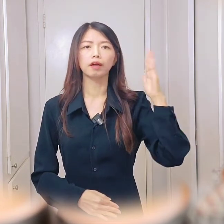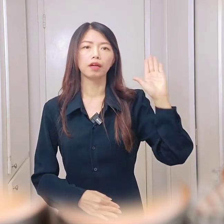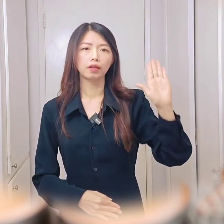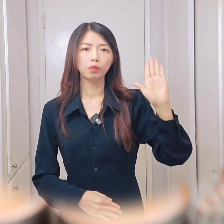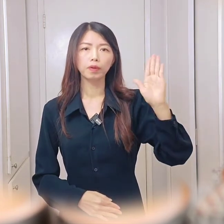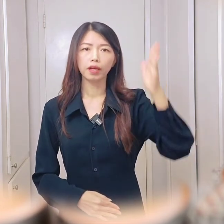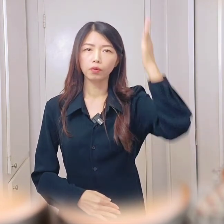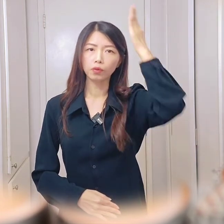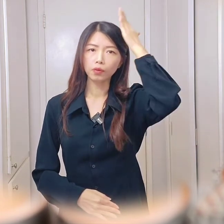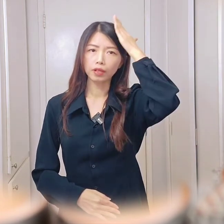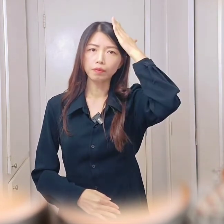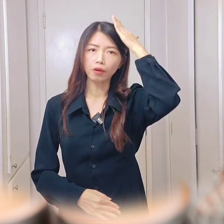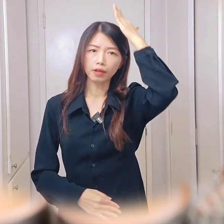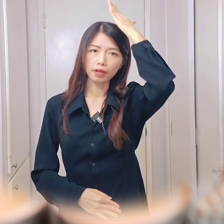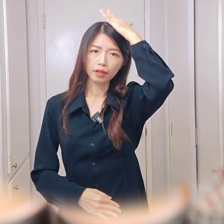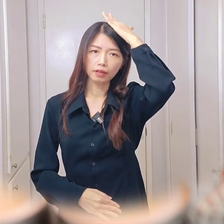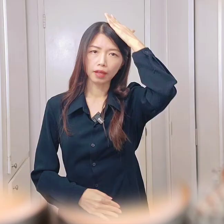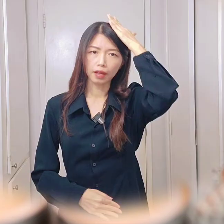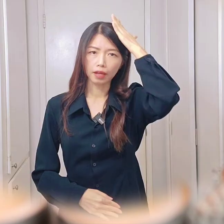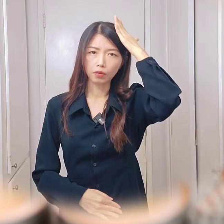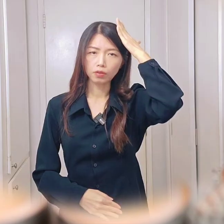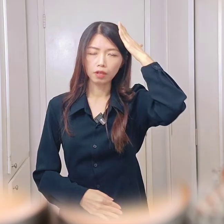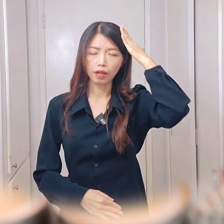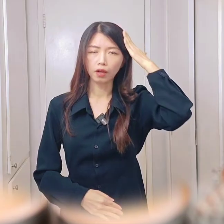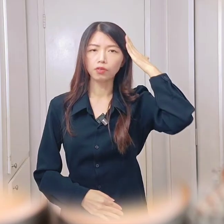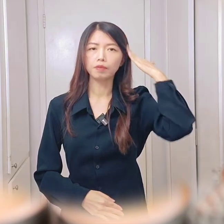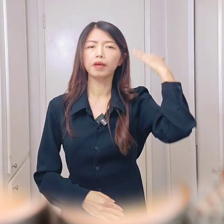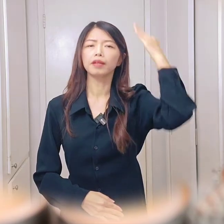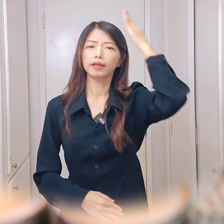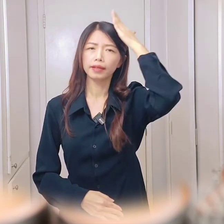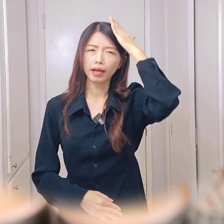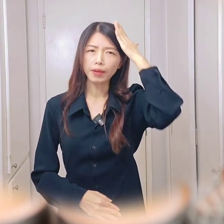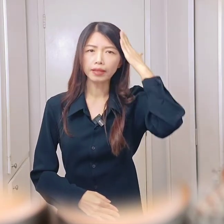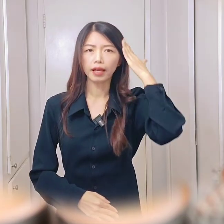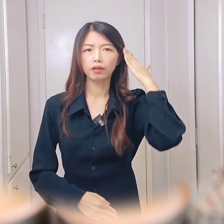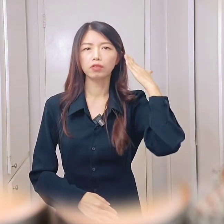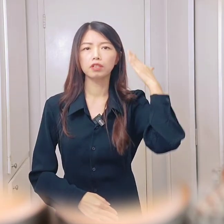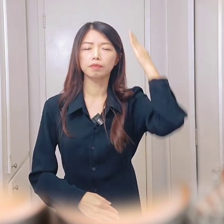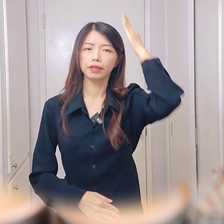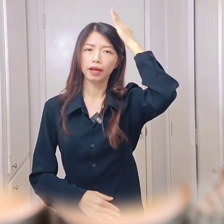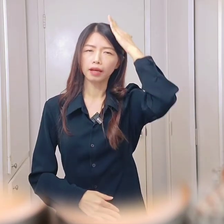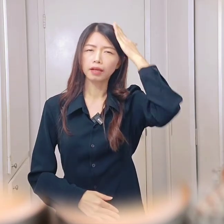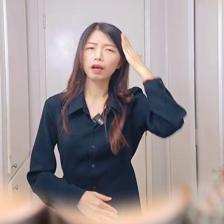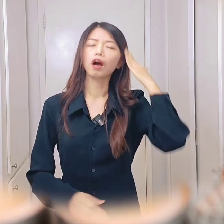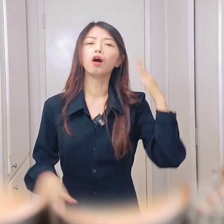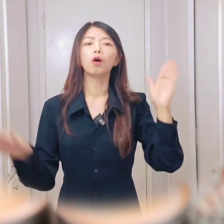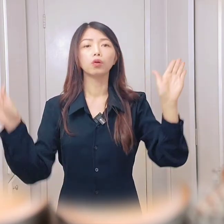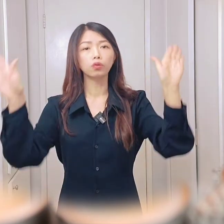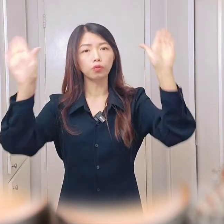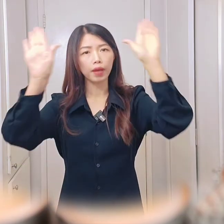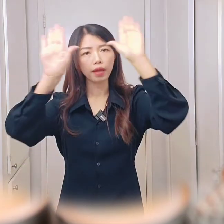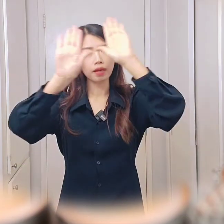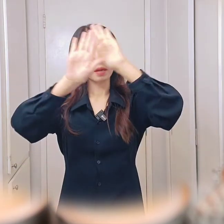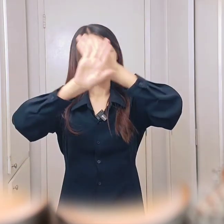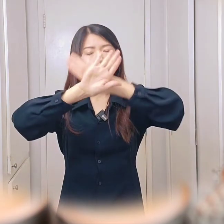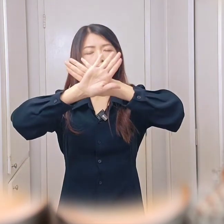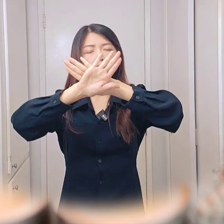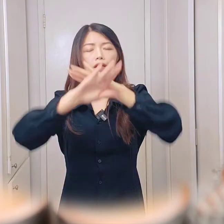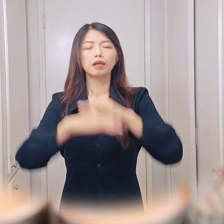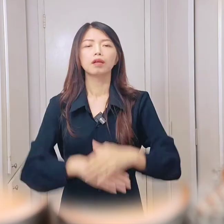해줬는데요. 손바닥으로 이 머리를 그대로 스쳐 내려가 주시면 까맣다 이런 뜻입니다.